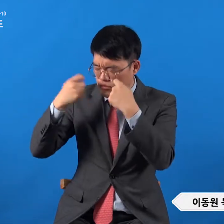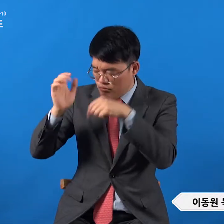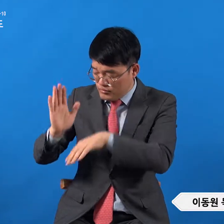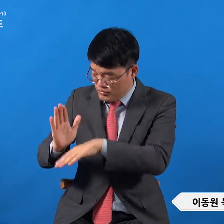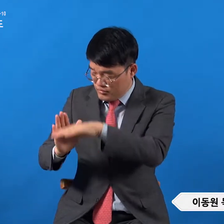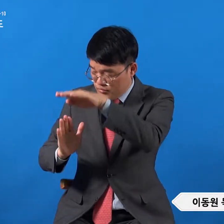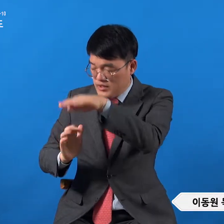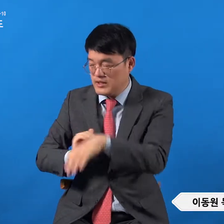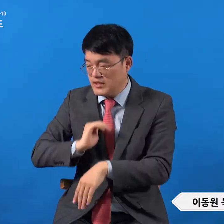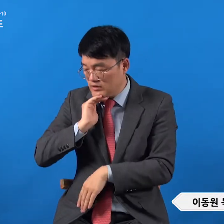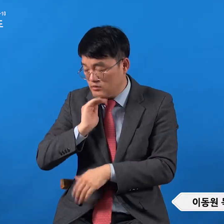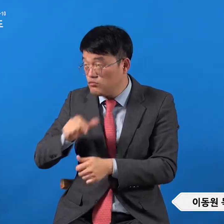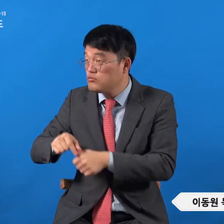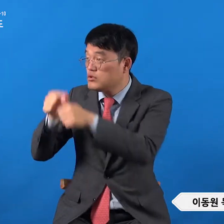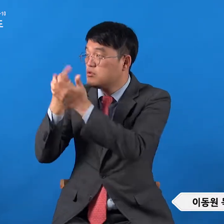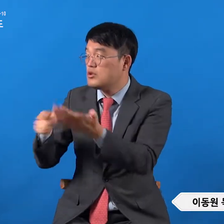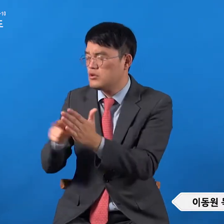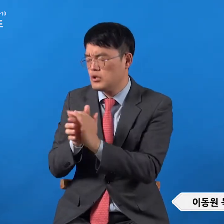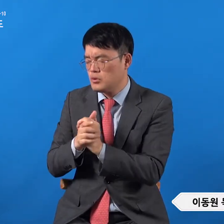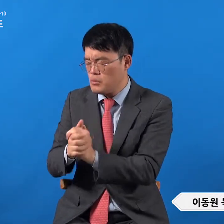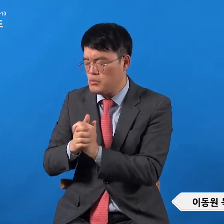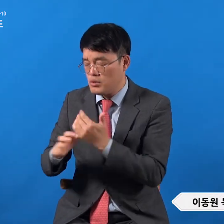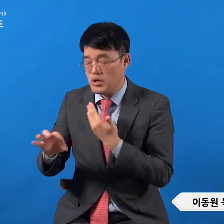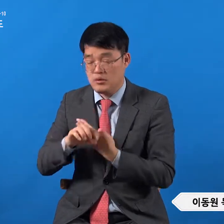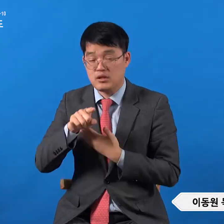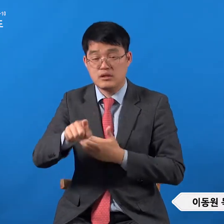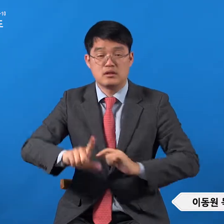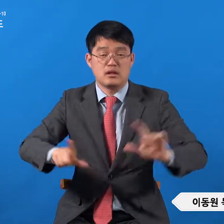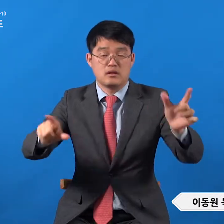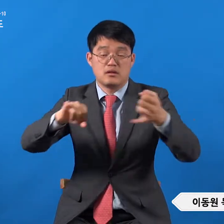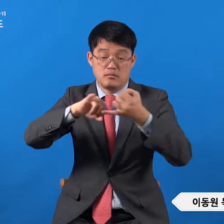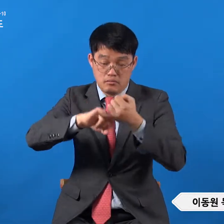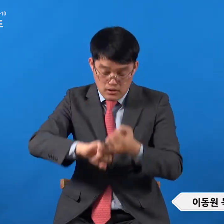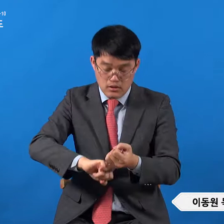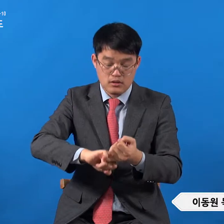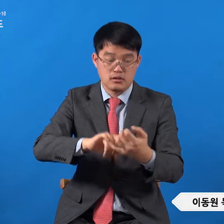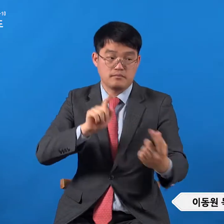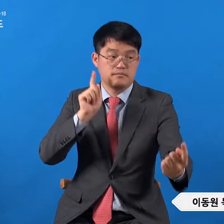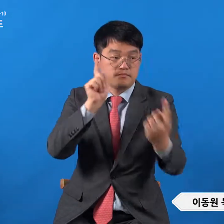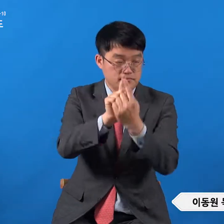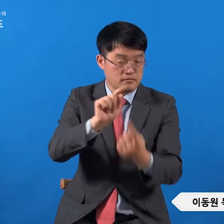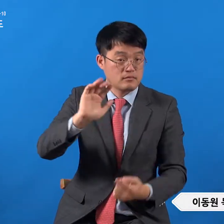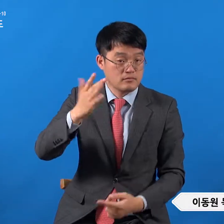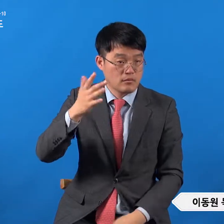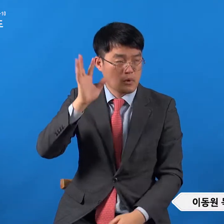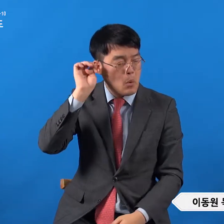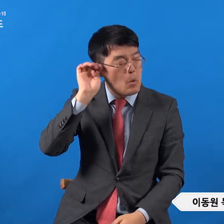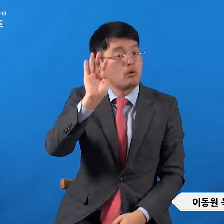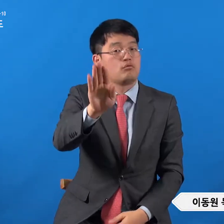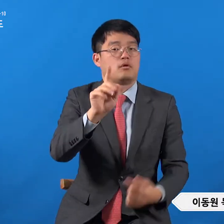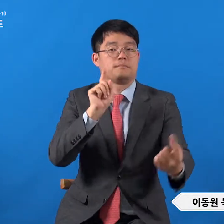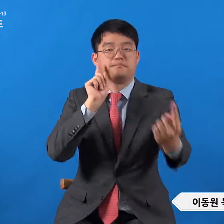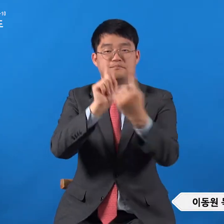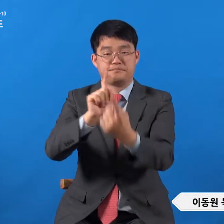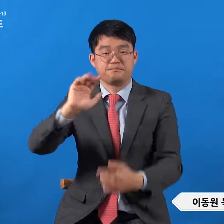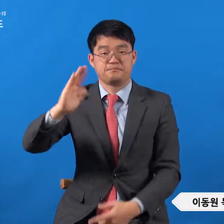주의 건지심을 위해서 기도한다면 그날은 반드시 올 것입니다. 오래지 않아 올 것입니다.